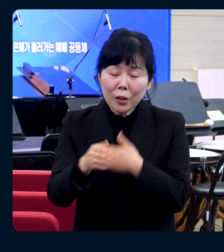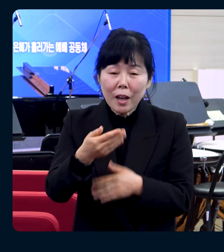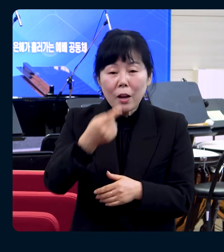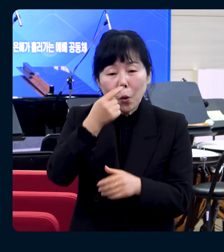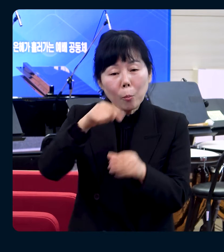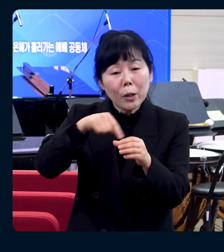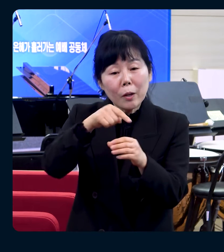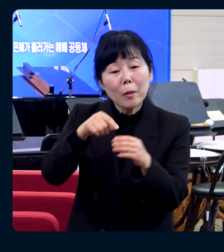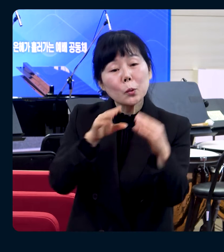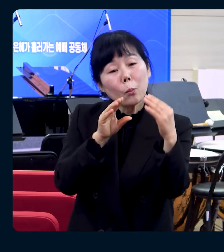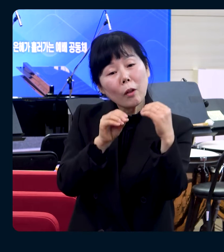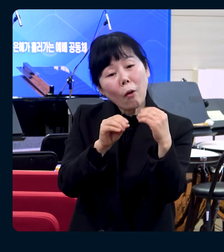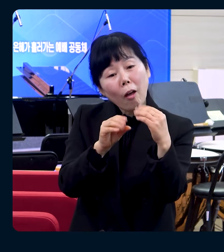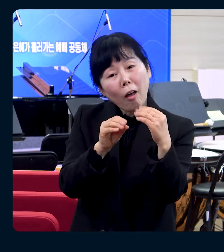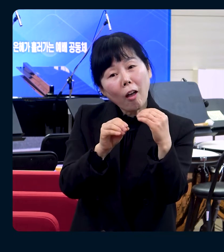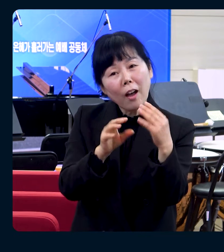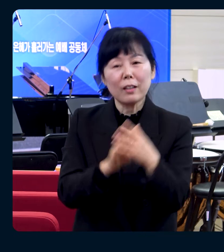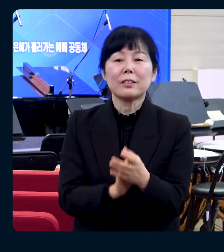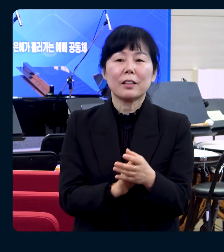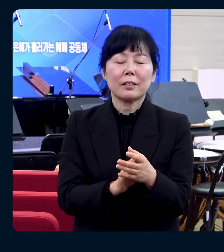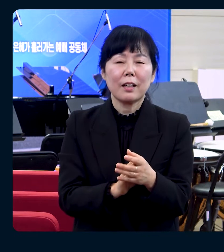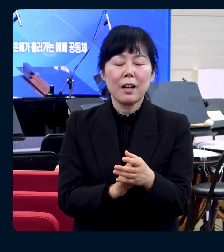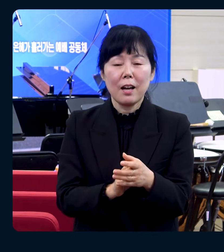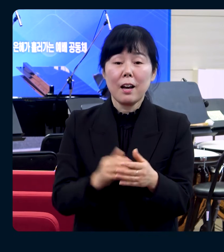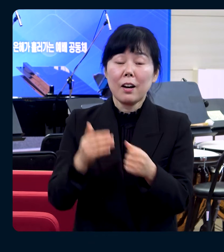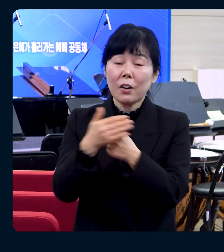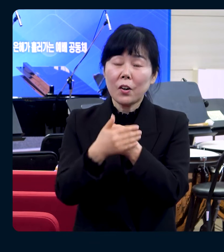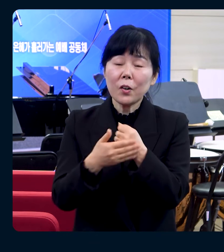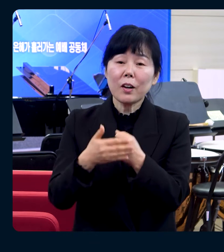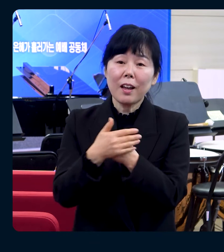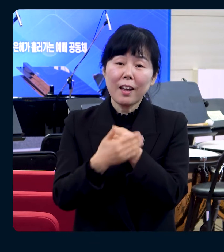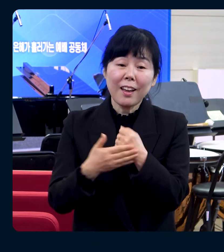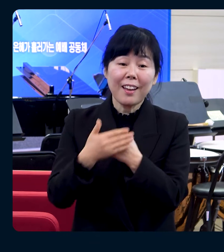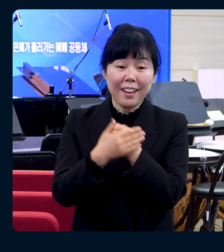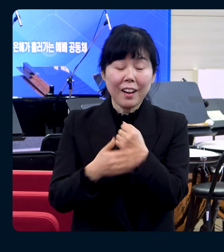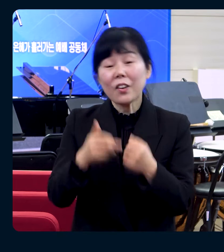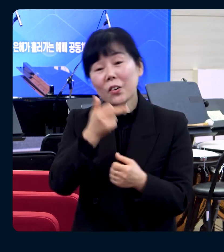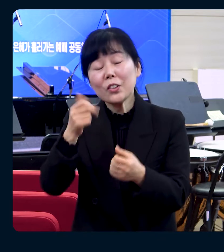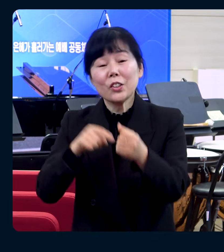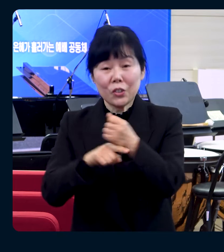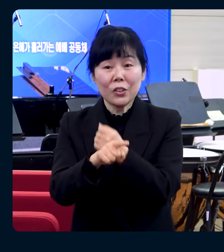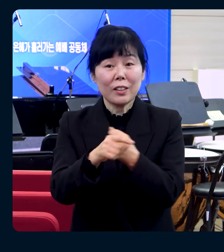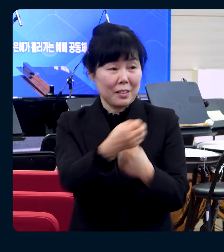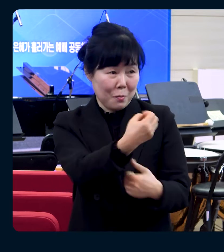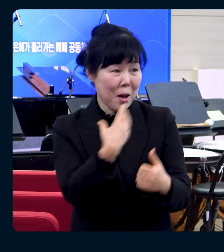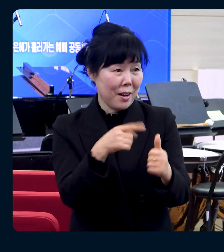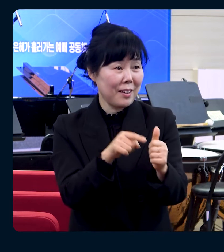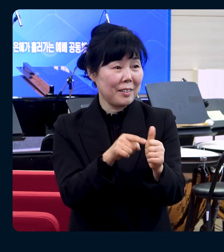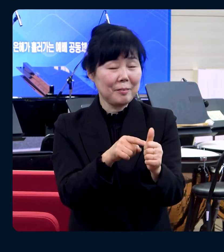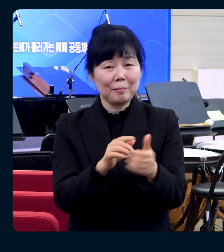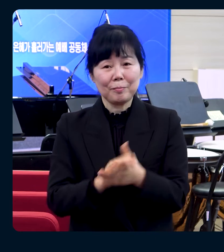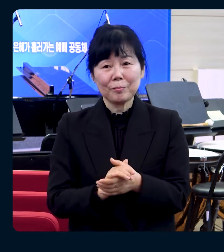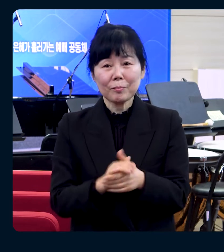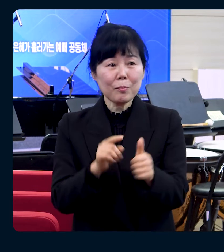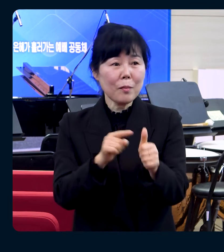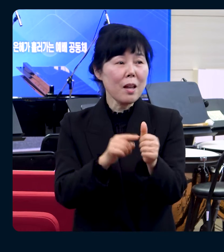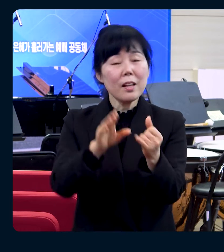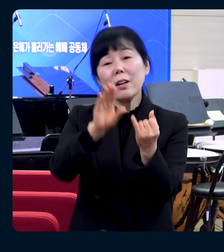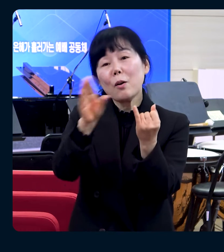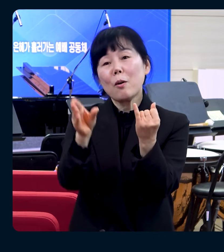나서 차를 마시면서 이야기를 들었는데 그 이유를 제가 그때 알 수가 있었어요. 이분은 그